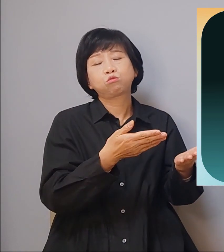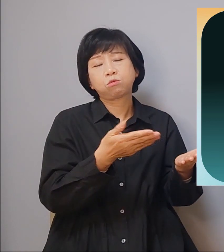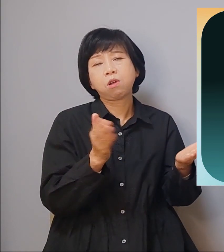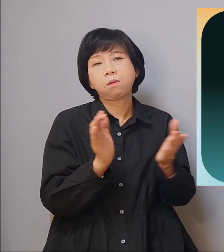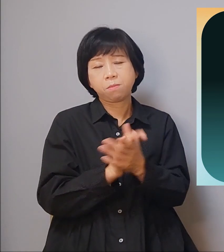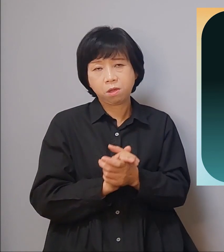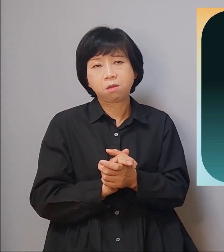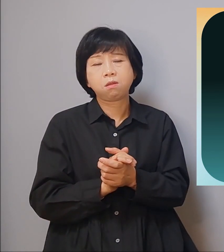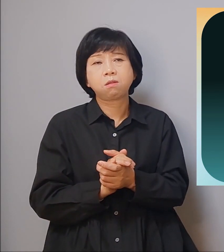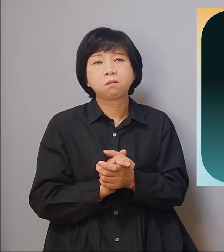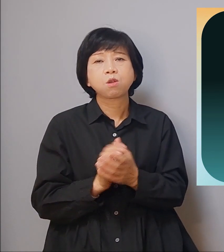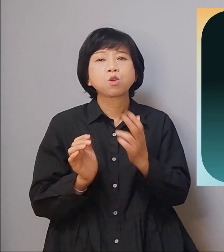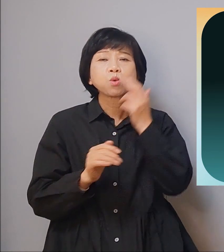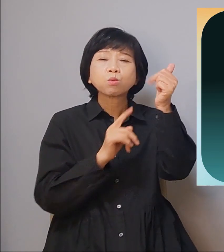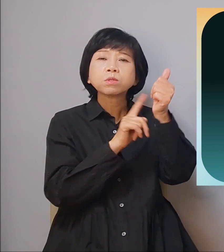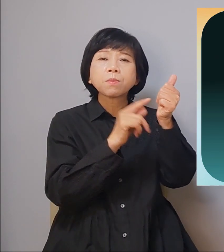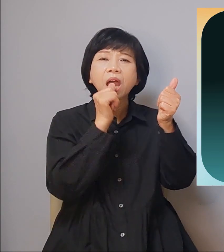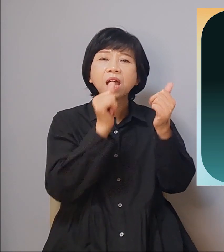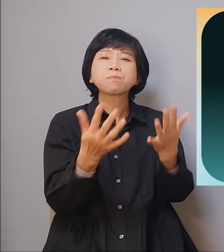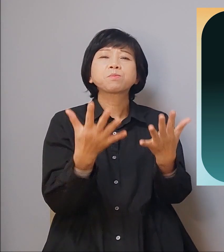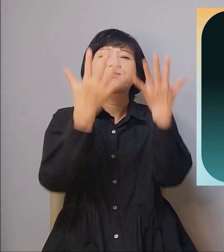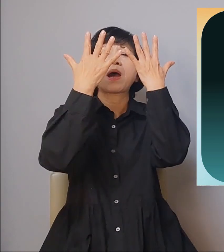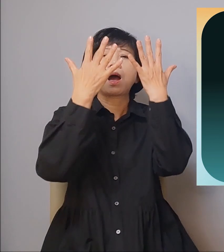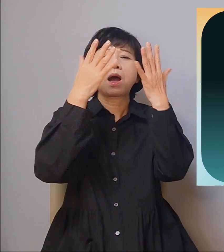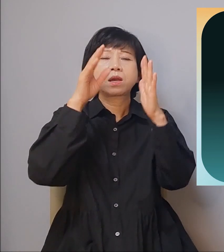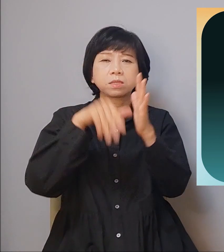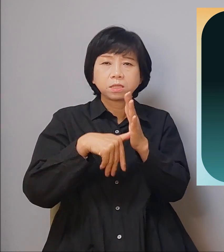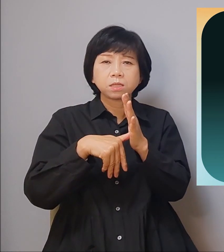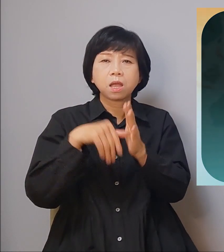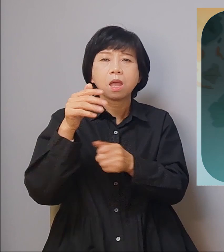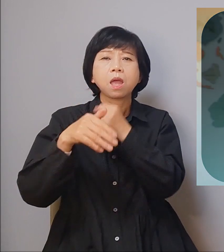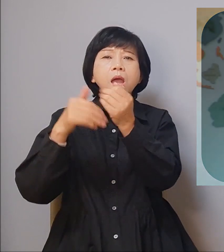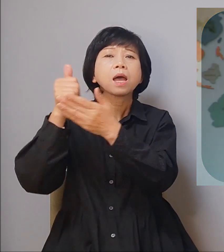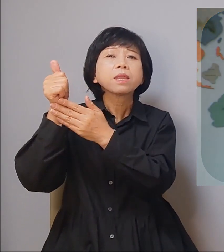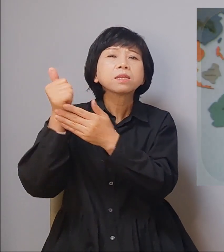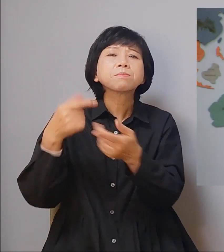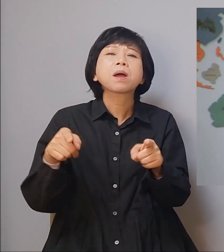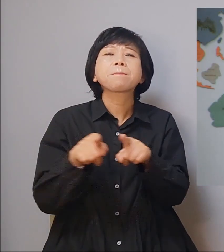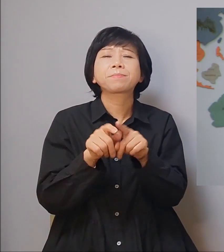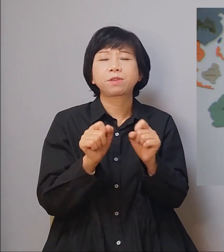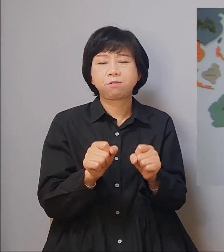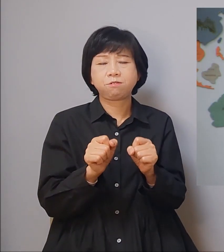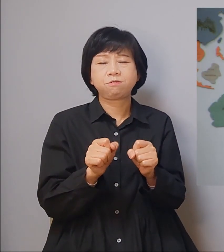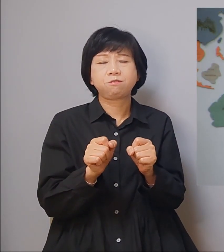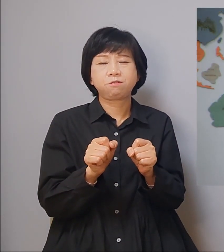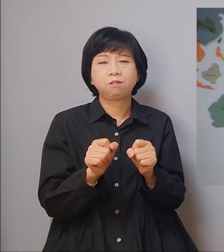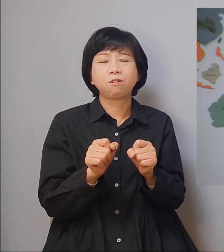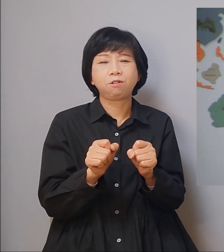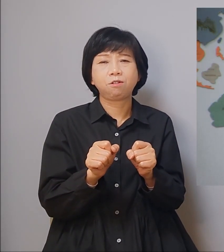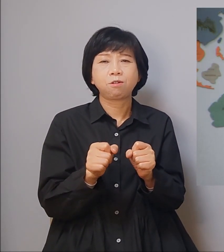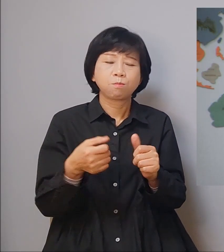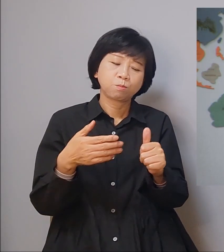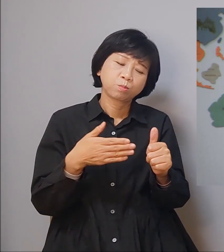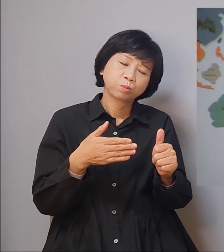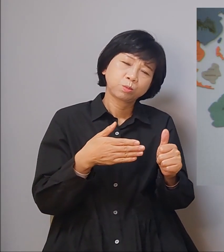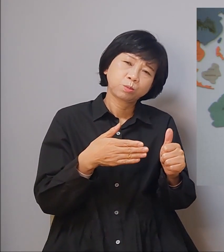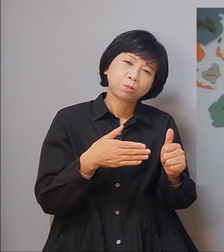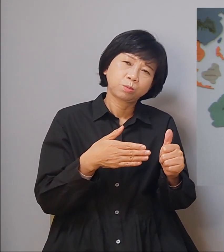아멘. 요셉이 감옥에 내던질 때도 마찬가지였어요. 하나님은 모함으로 감옥에 들어가도록